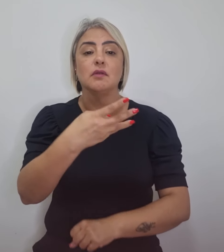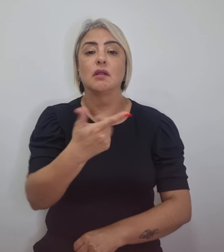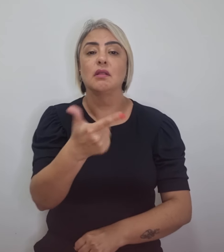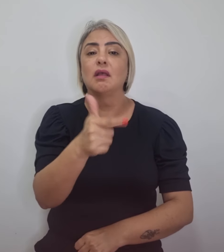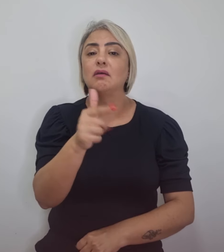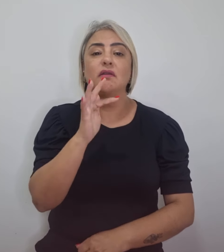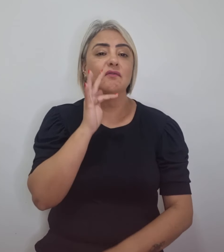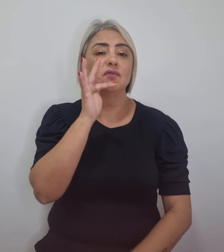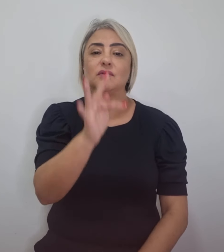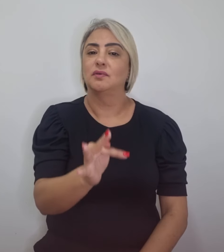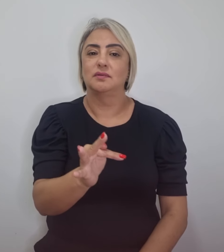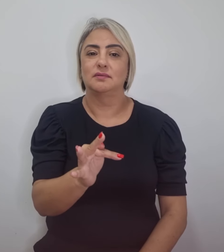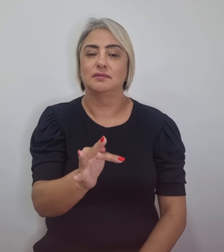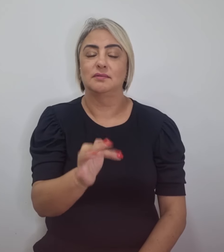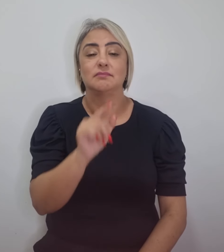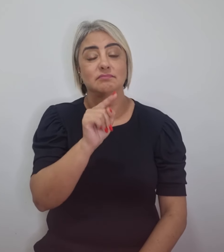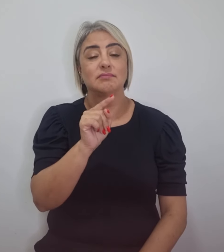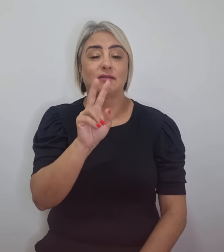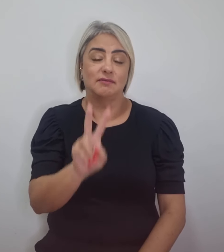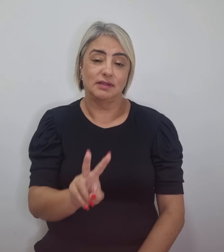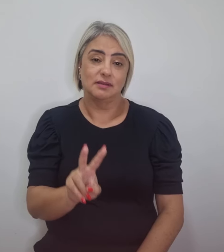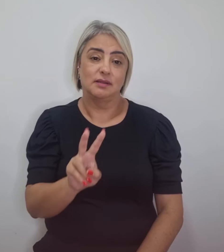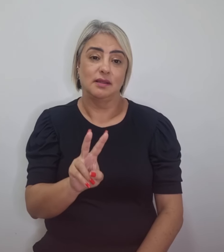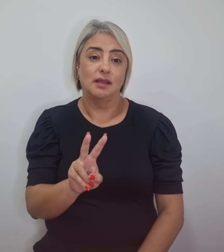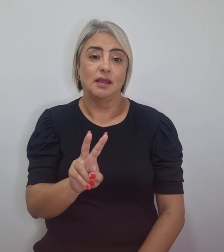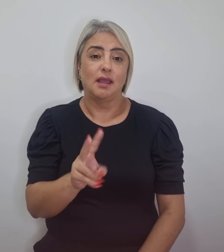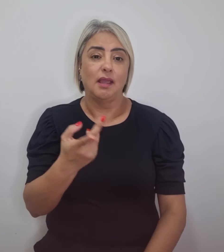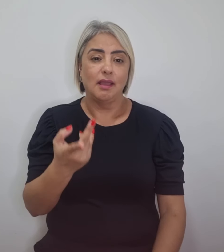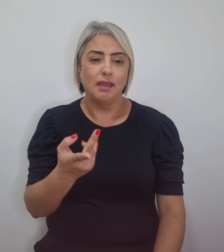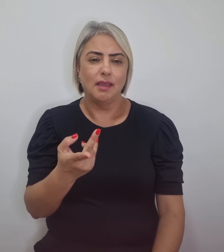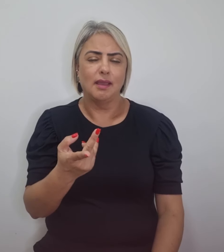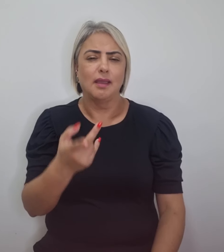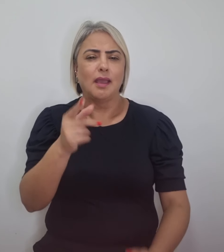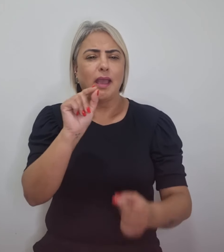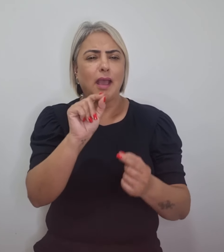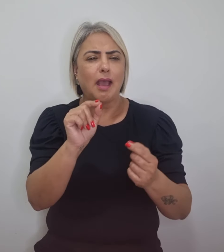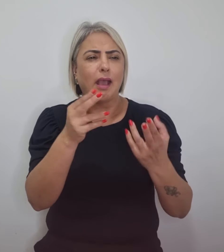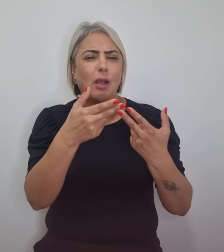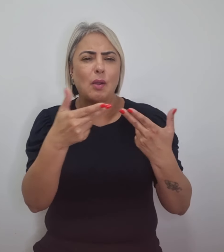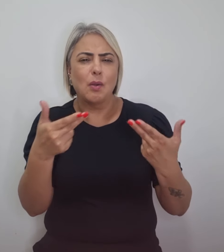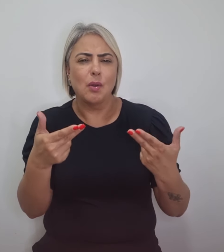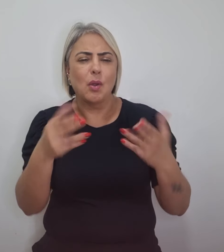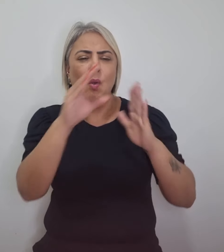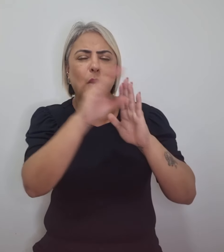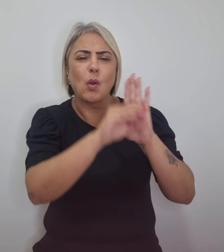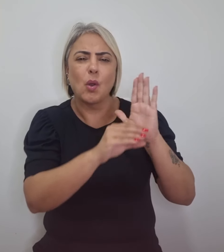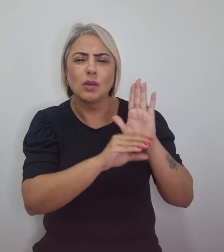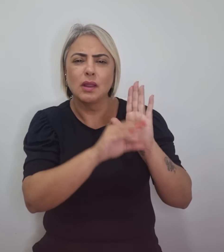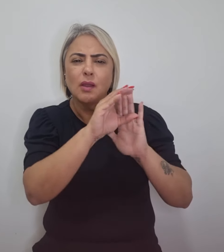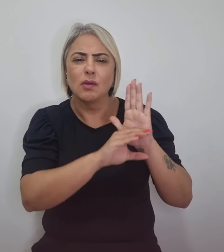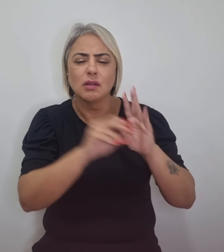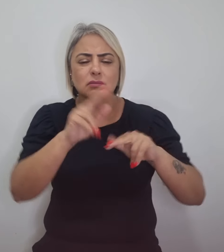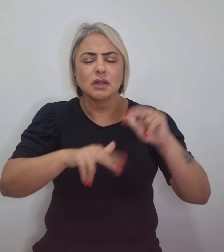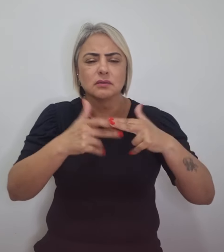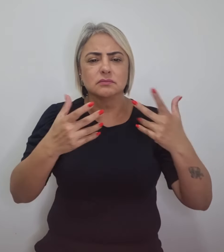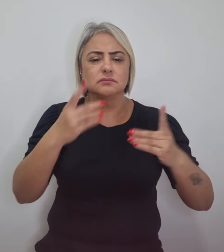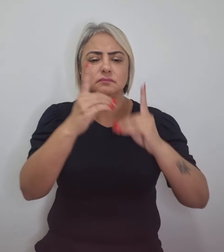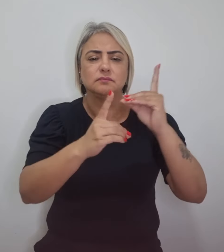futuro, uma vez que atribuições a respeito do conteúdo e do material didático a ser